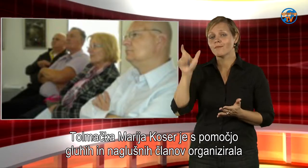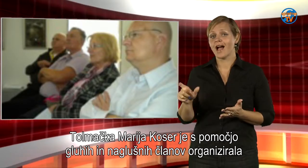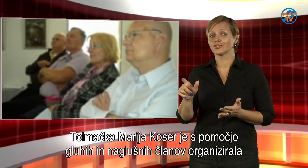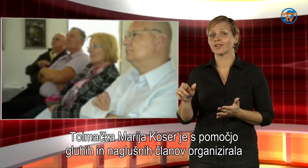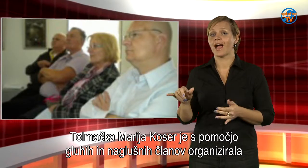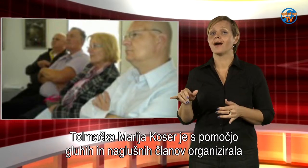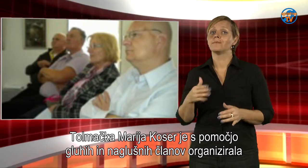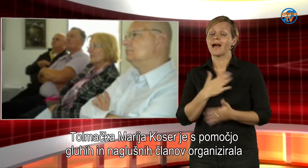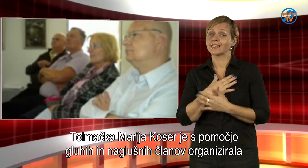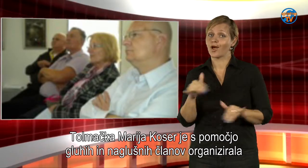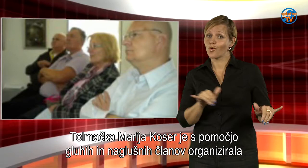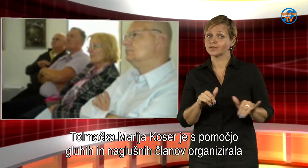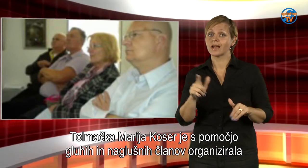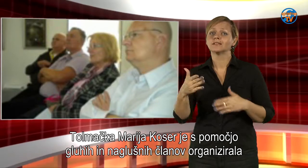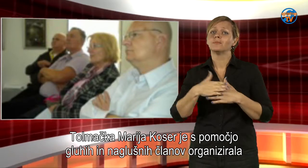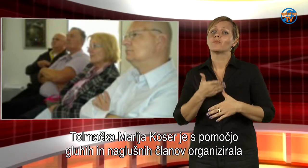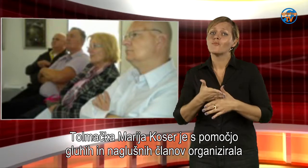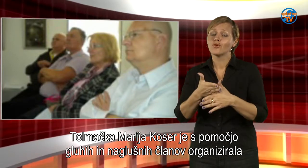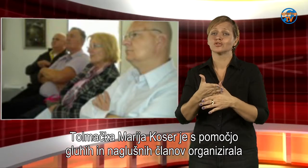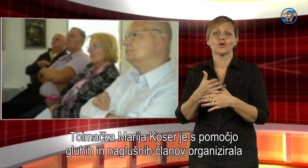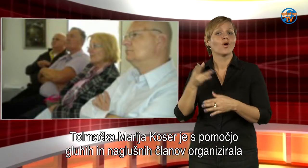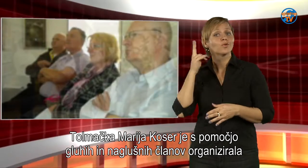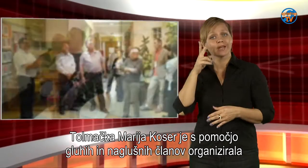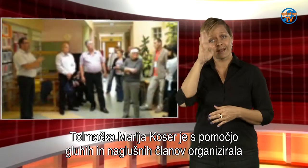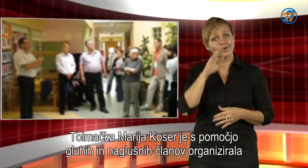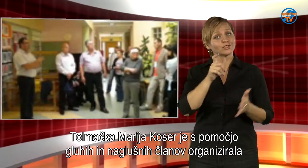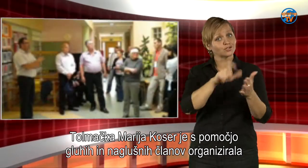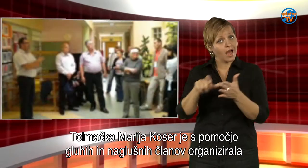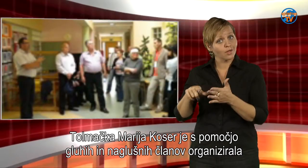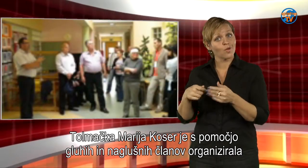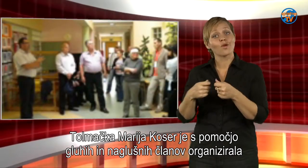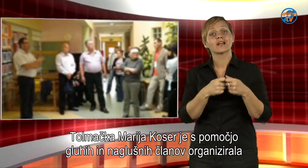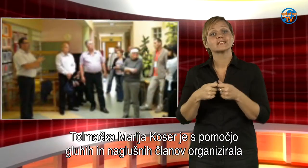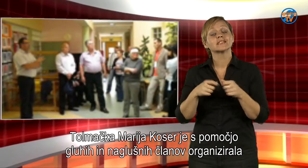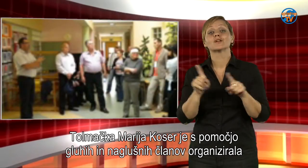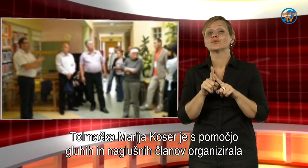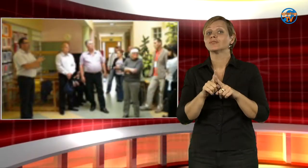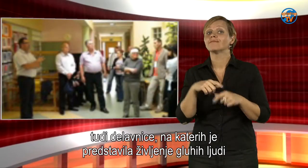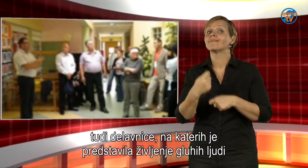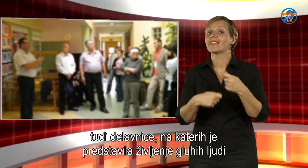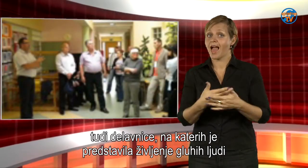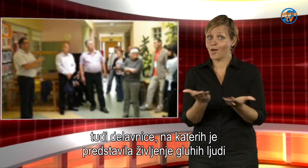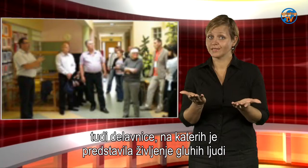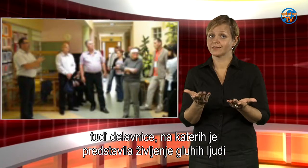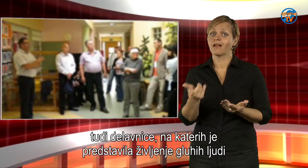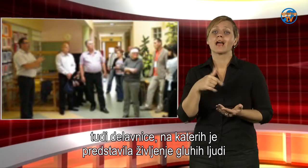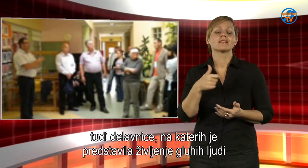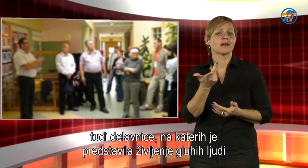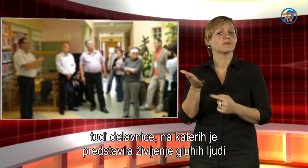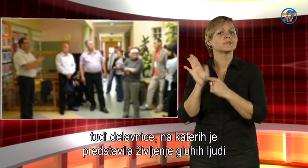Tolmačka Marija Koser je s pomočjo gluhih in naglušnih članov organizirala tudi delavnice, na katerih je predstavila življenje